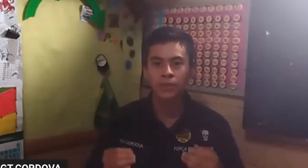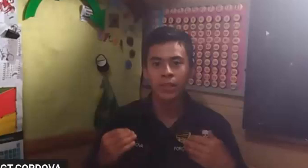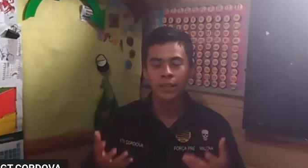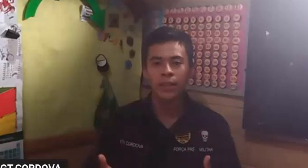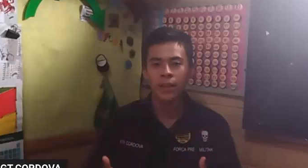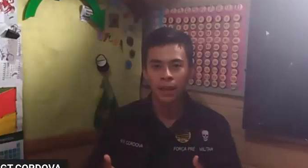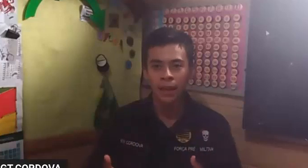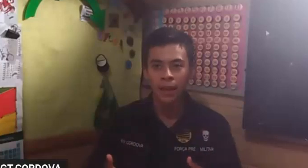não